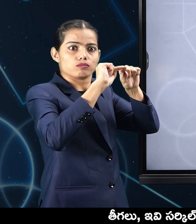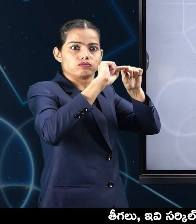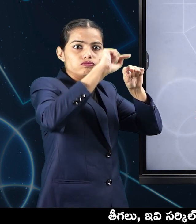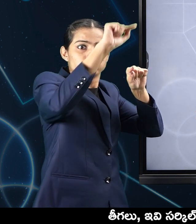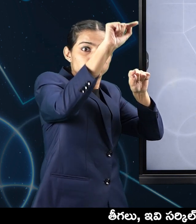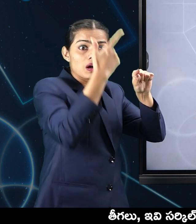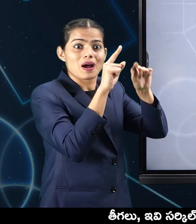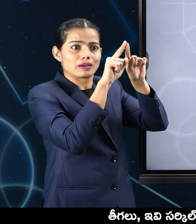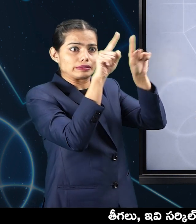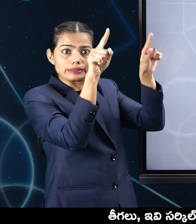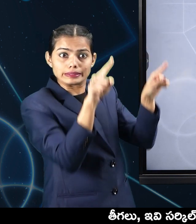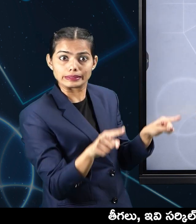పంక్తి విభాగాలు.